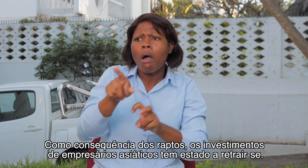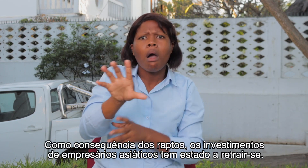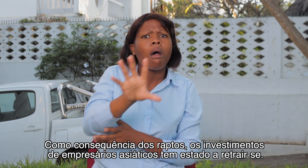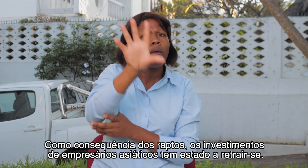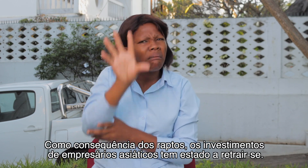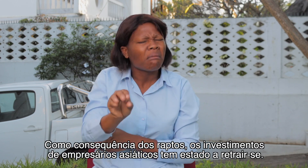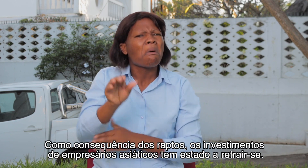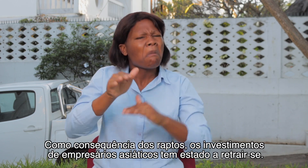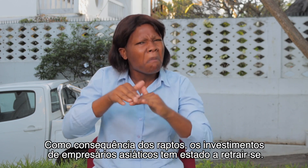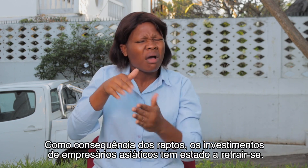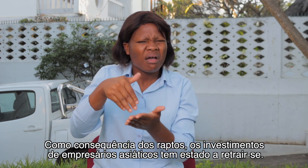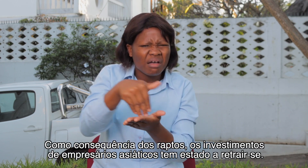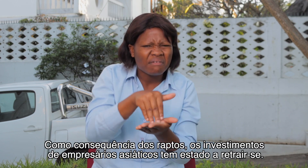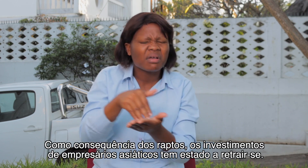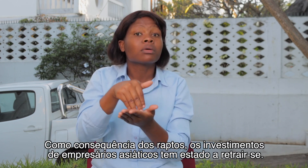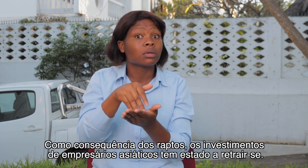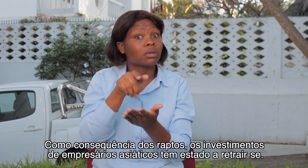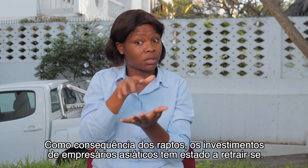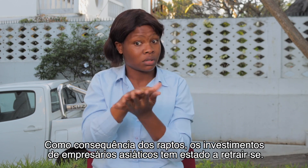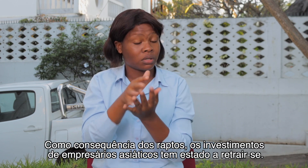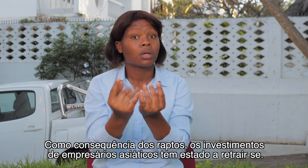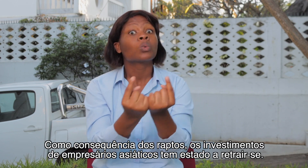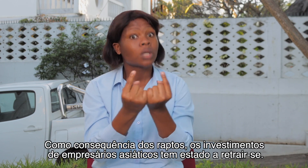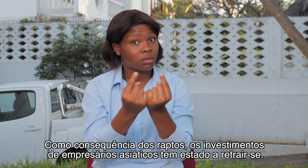investimentos de empresários asiáticos têm estado a retrair-se.